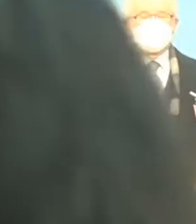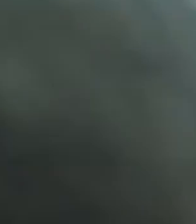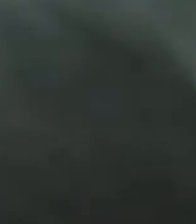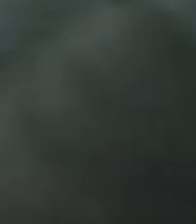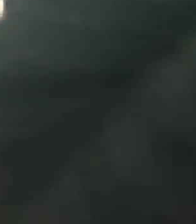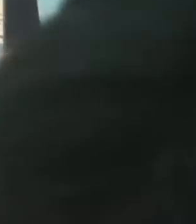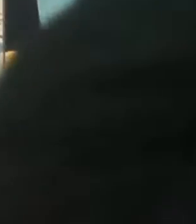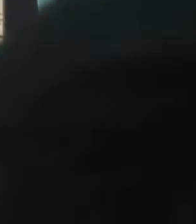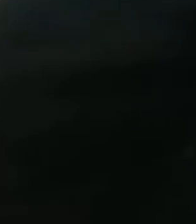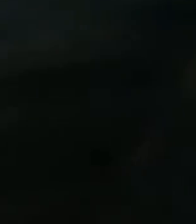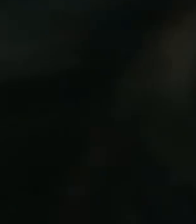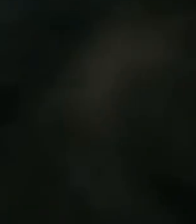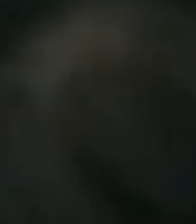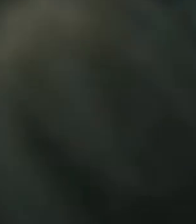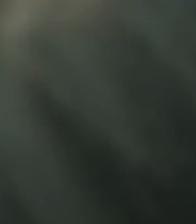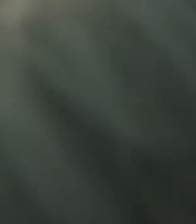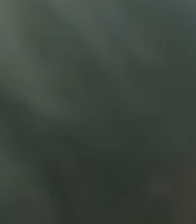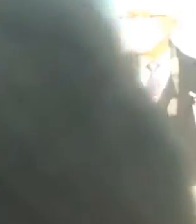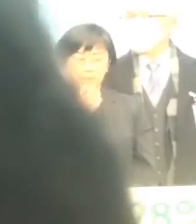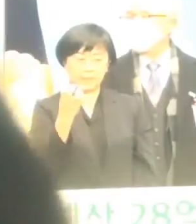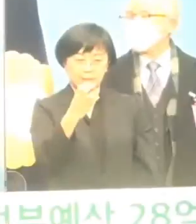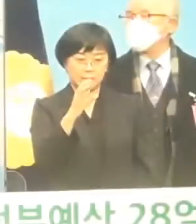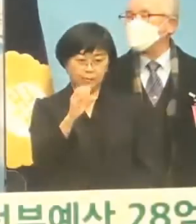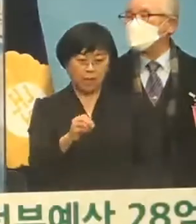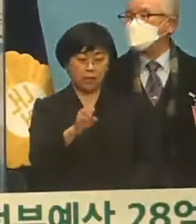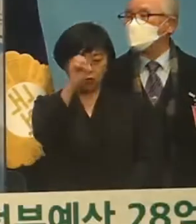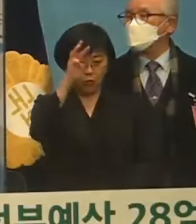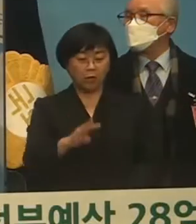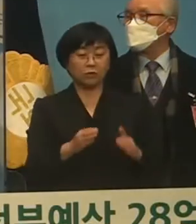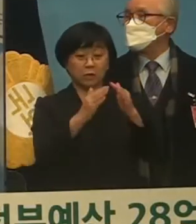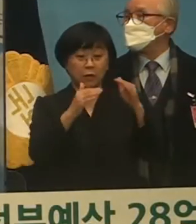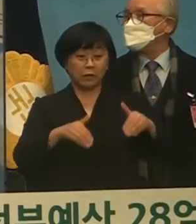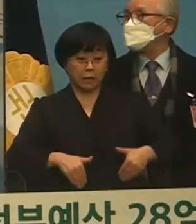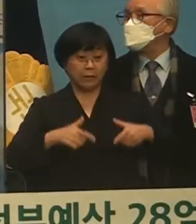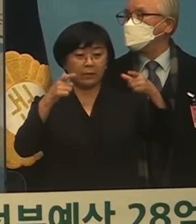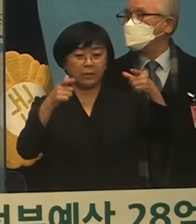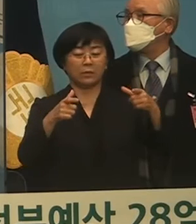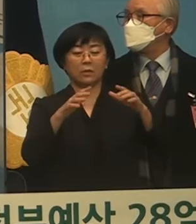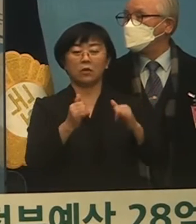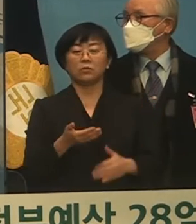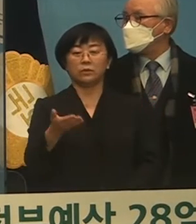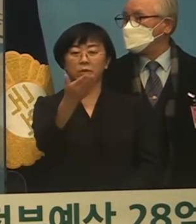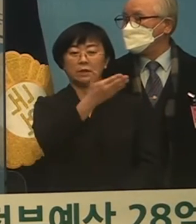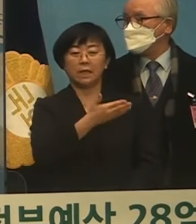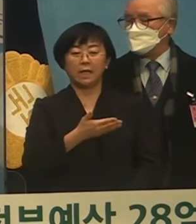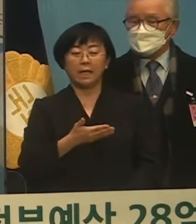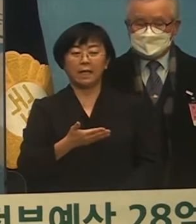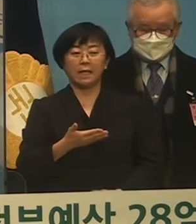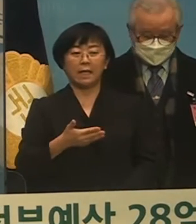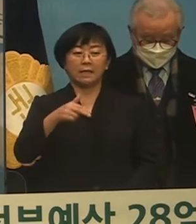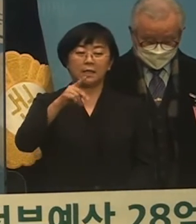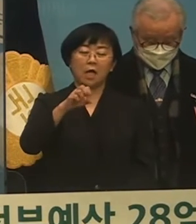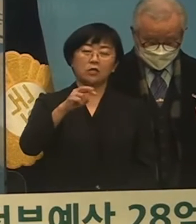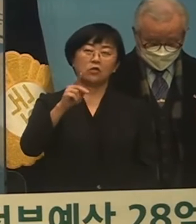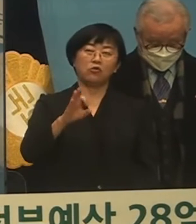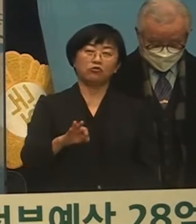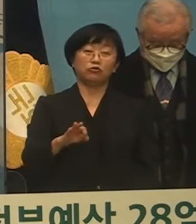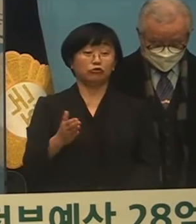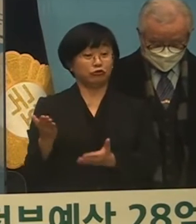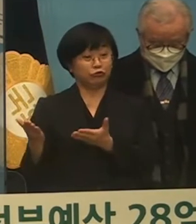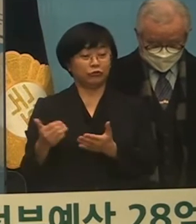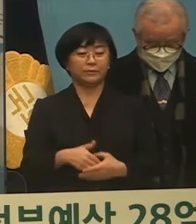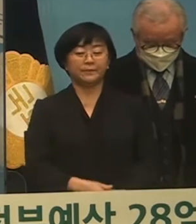여러분, 그리고 340만 강주전남 시도민 여러분, LOC 장성군수